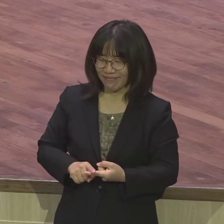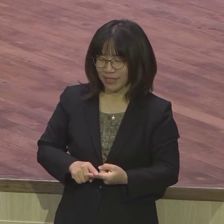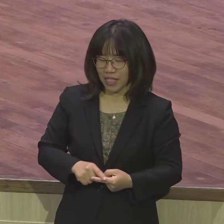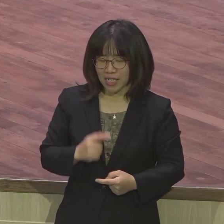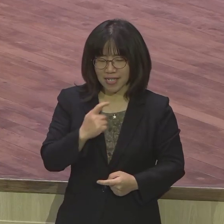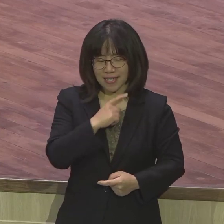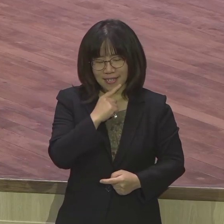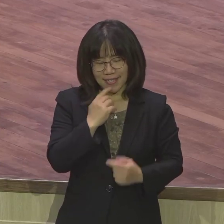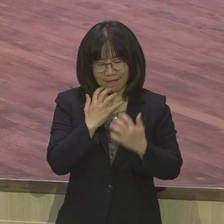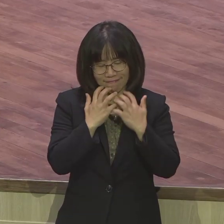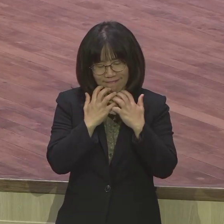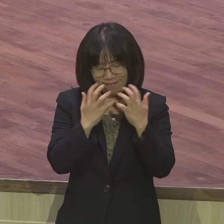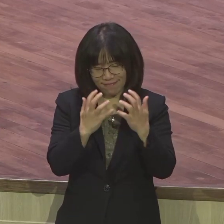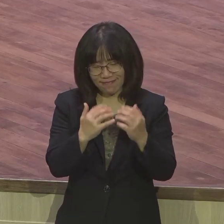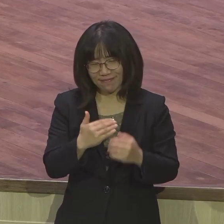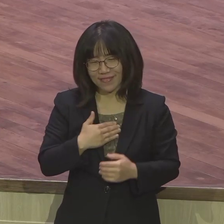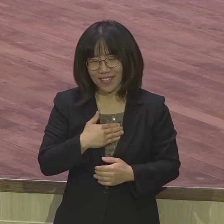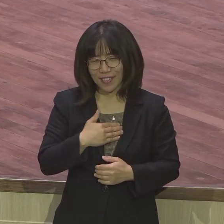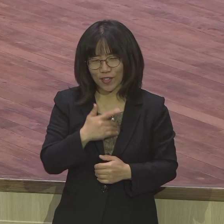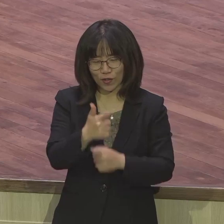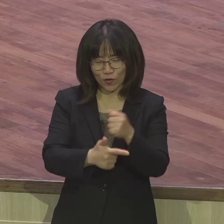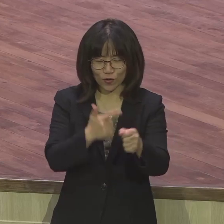태국 랩넌트들이 벌써 제가 한 지 6년 됐거든요.